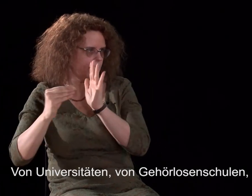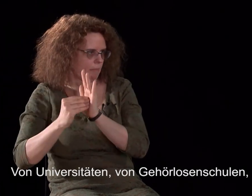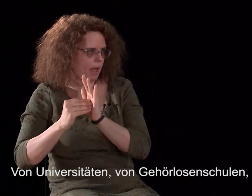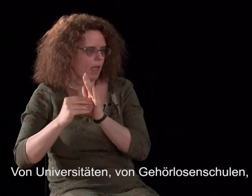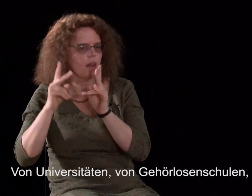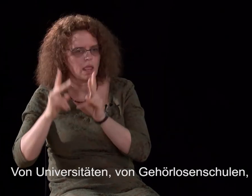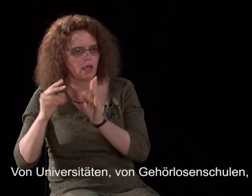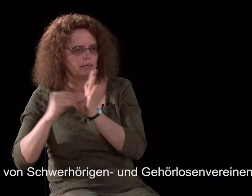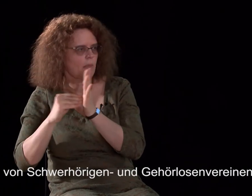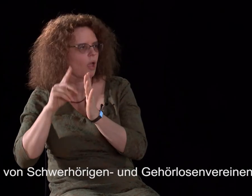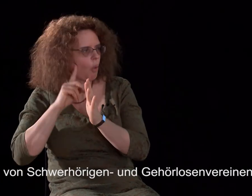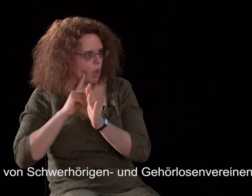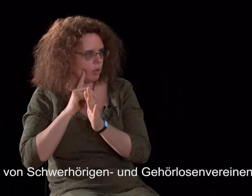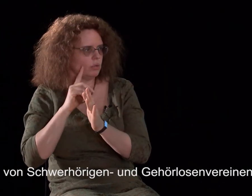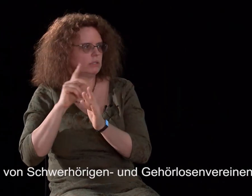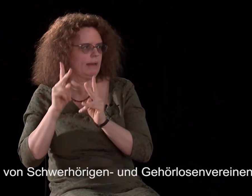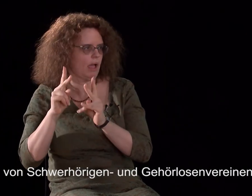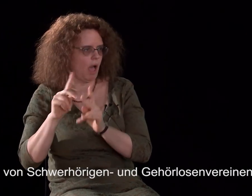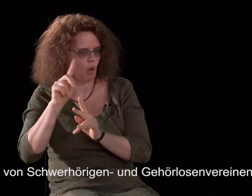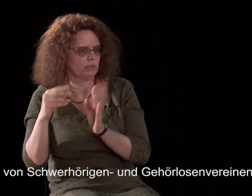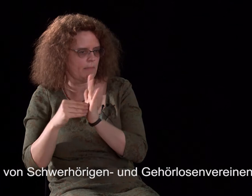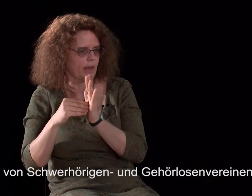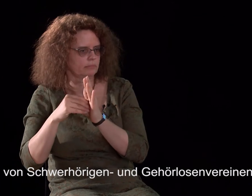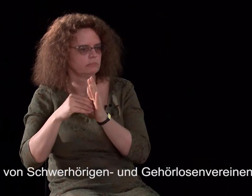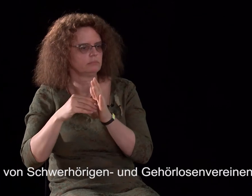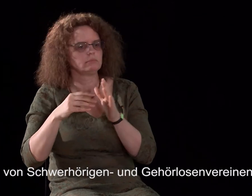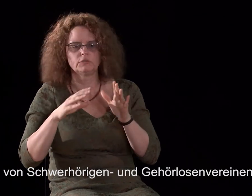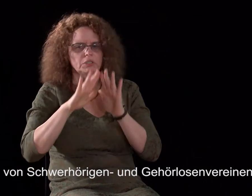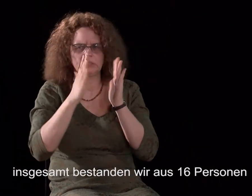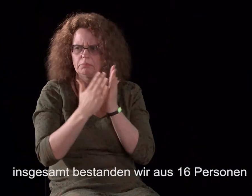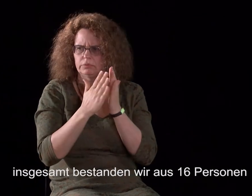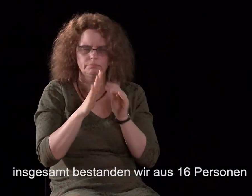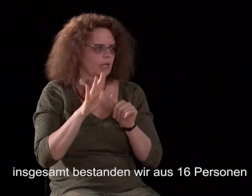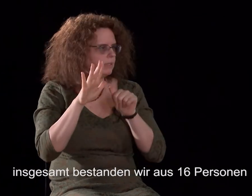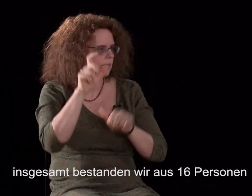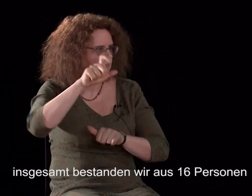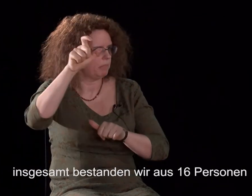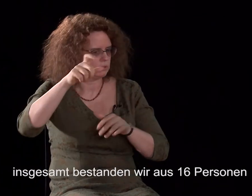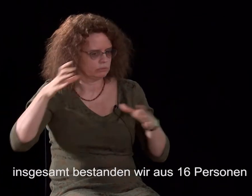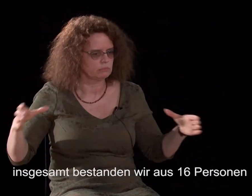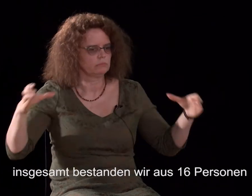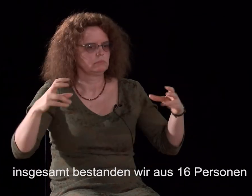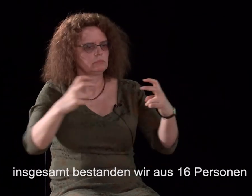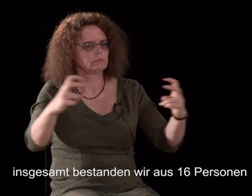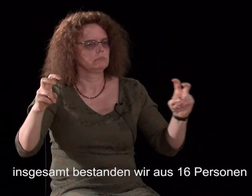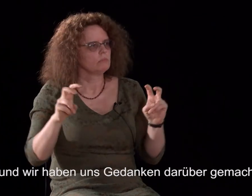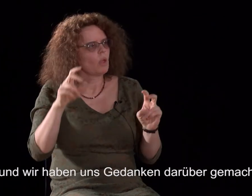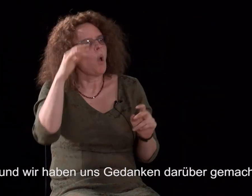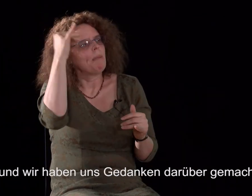Schulen, von diversen Vereinen, Schwerhörigen- und Gehörlosenvereinen. insgesamt bestanden wir aus 16 Personen und haben